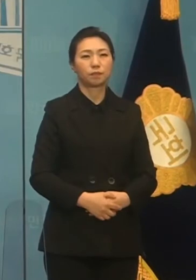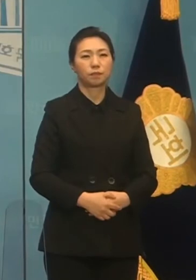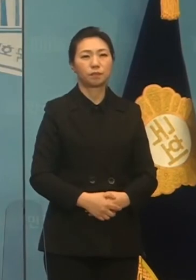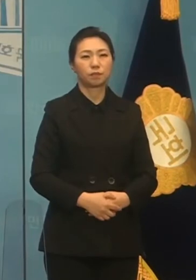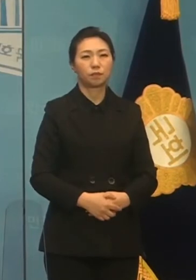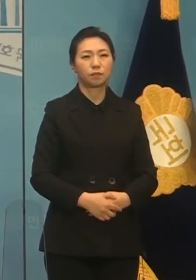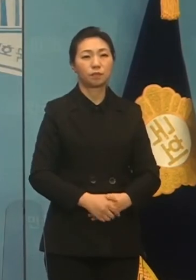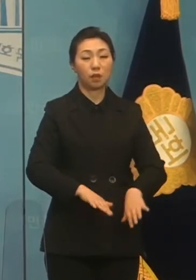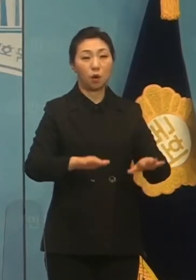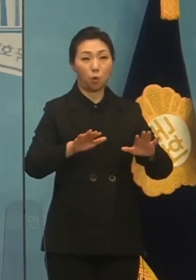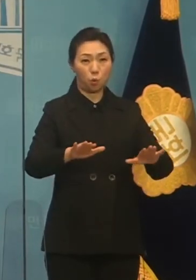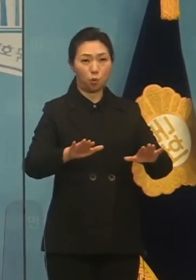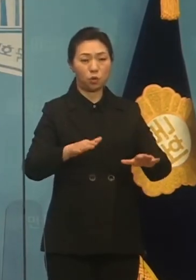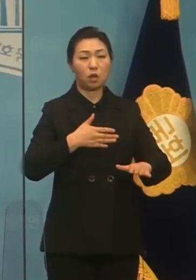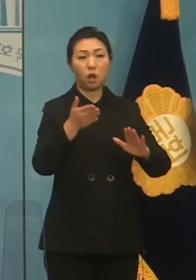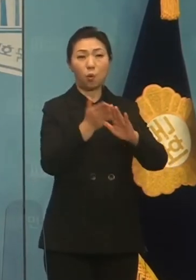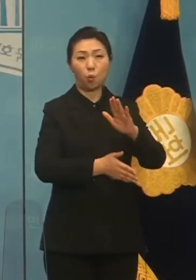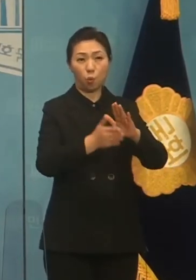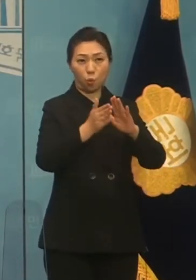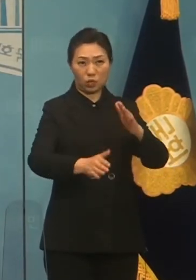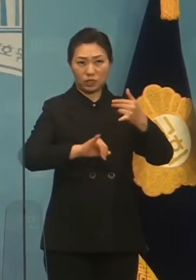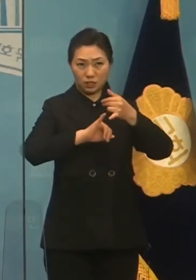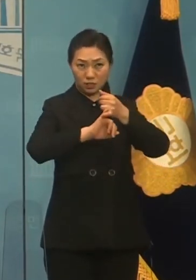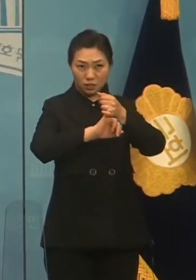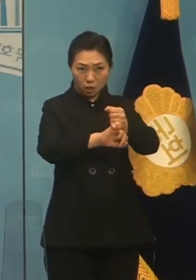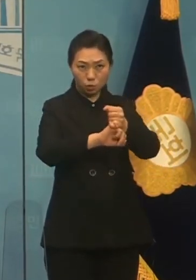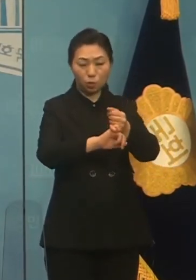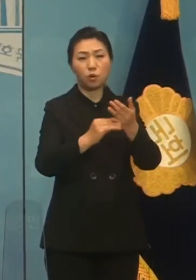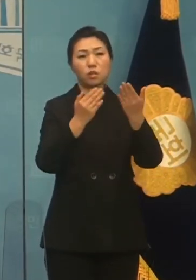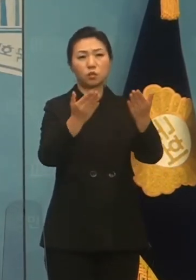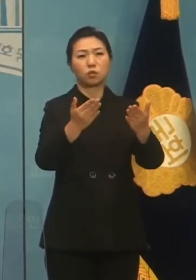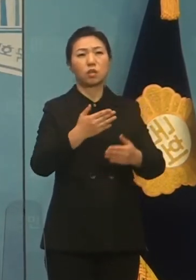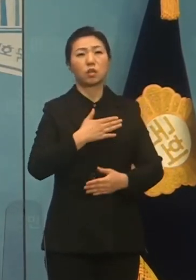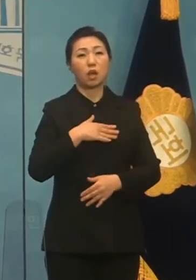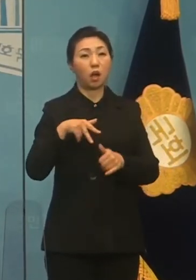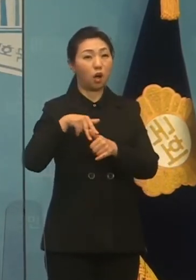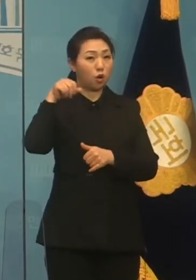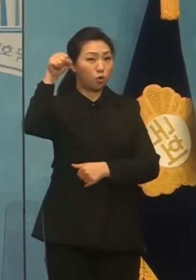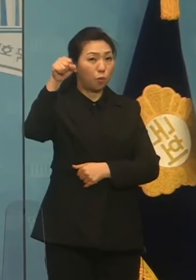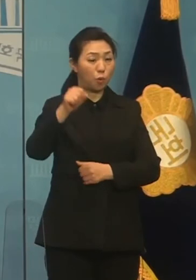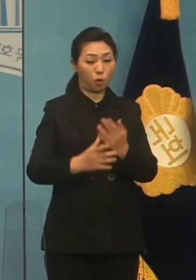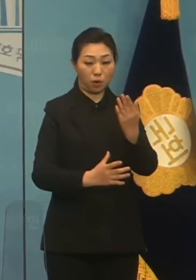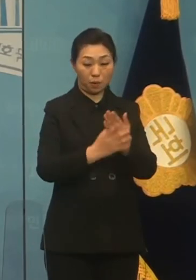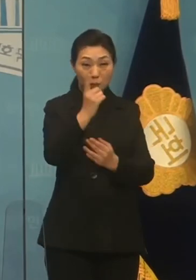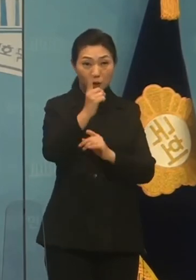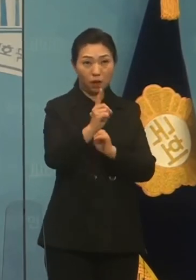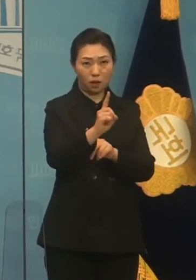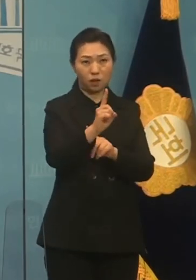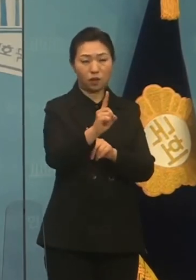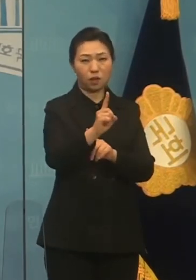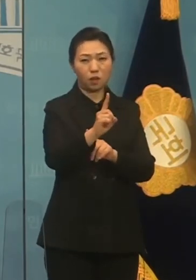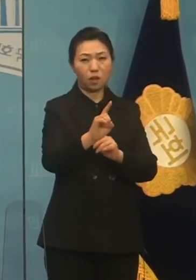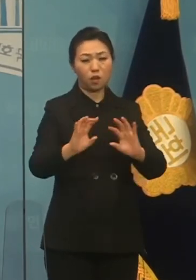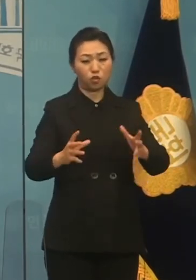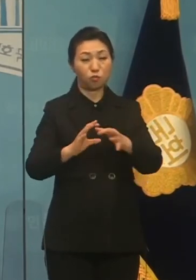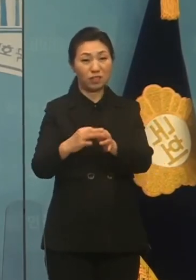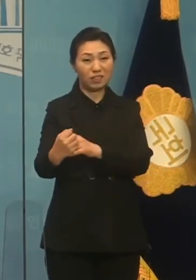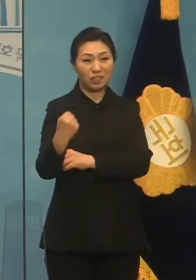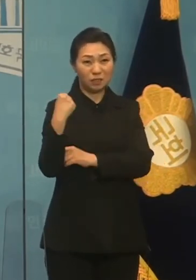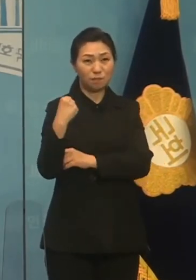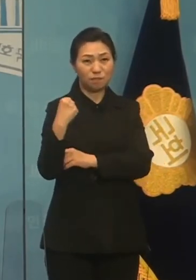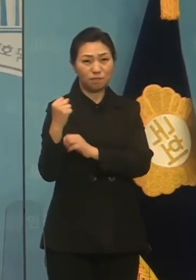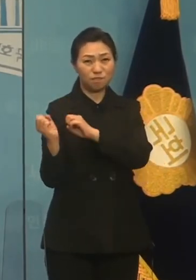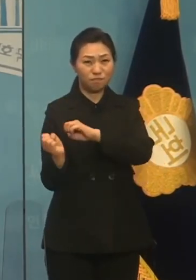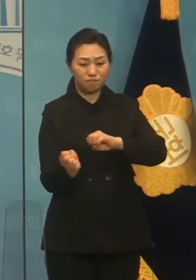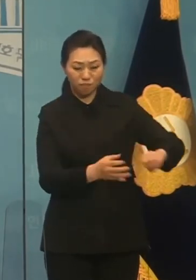오늘 제 약속으로 제가 단일 후보가 되면 국민의힘을 버리고 윤석열 총장과